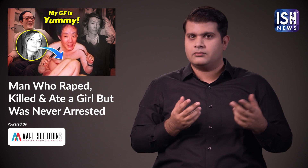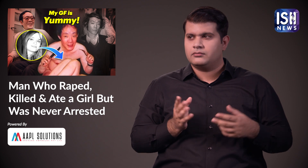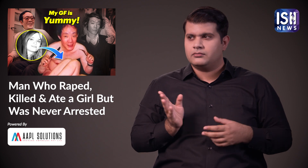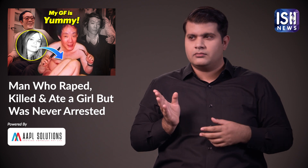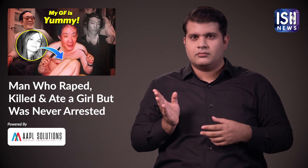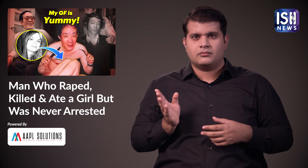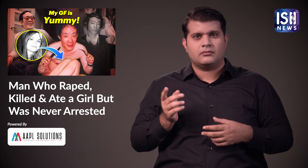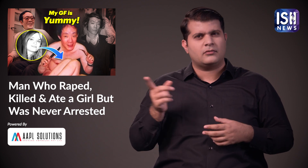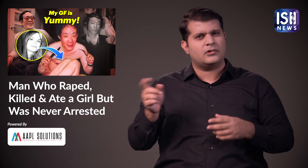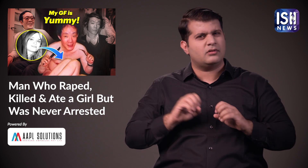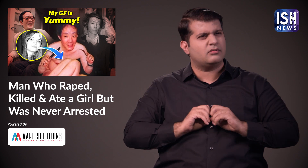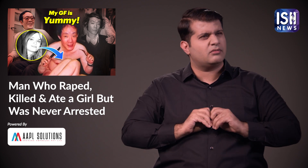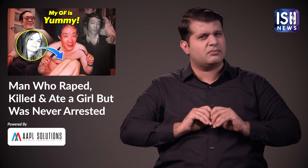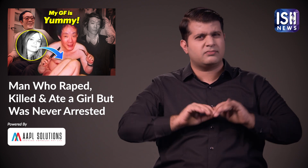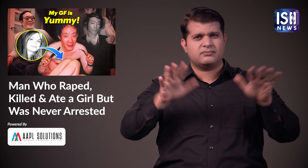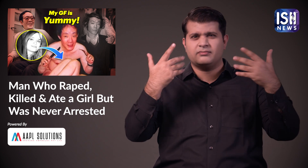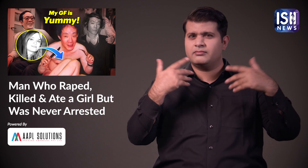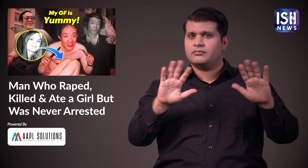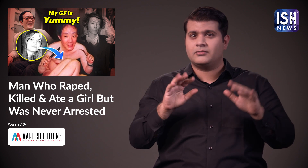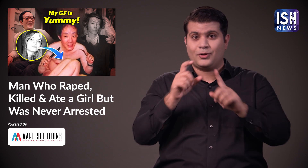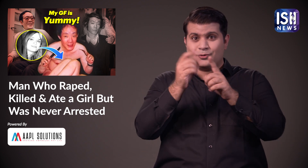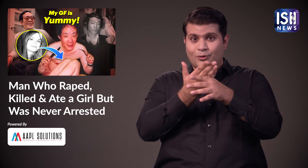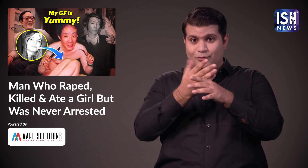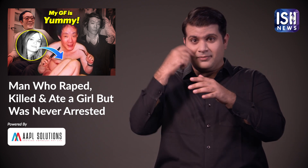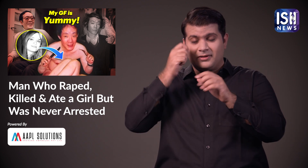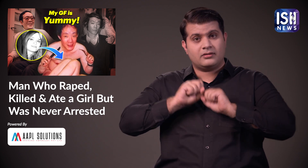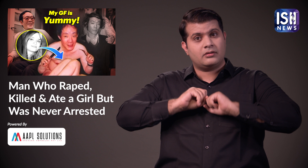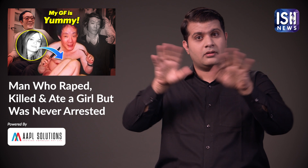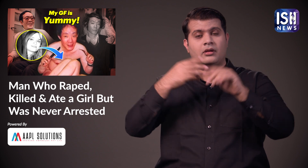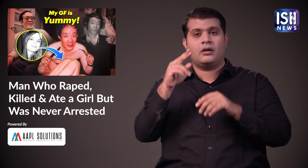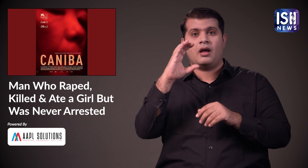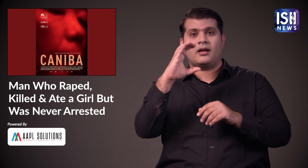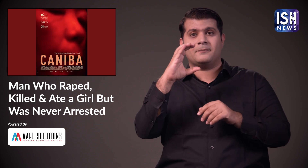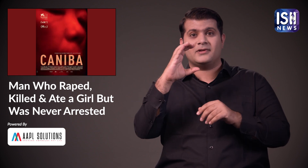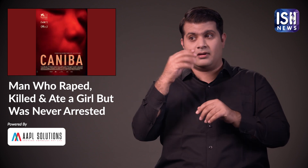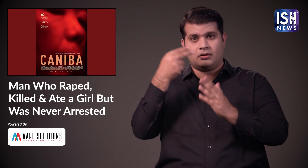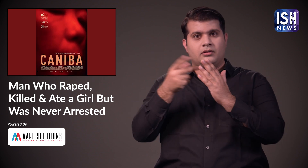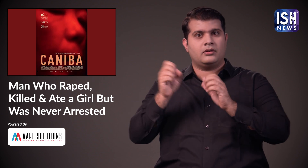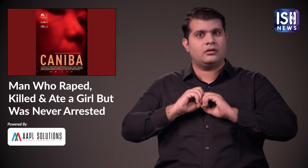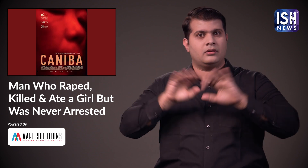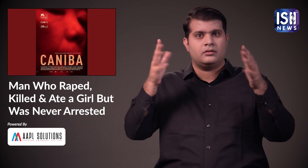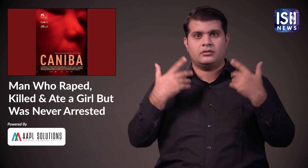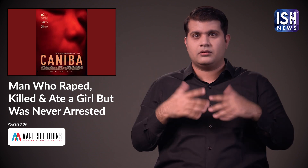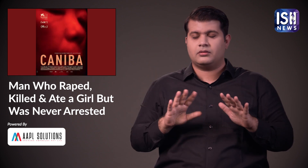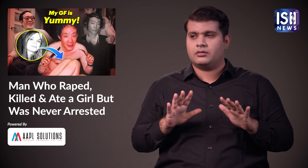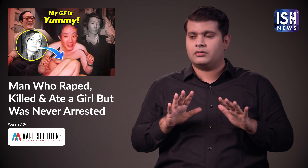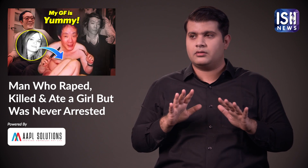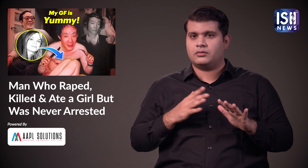कैनिबा नामक एक डॉक्यूमेंट्री में नरभक्षण के प्रति उसके जुनून को दिखाया गया था। हे